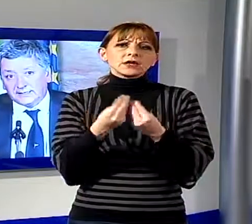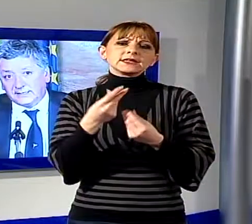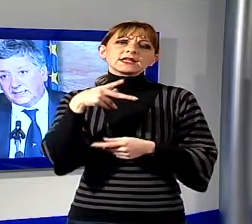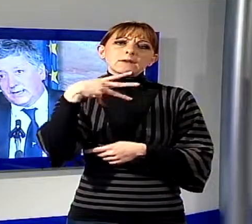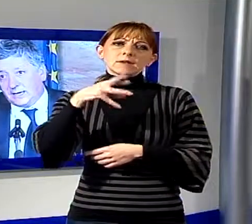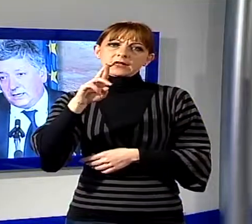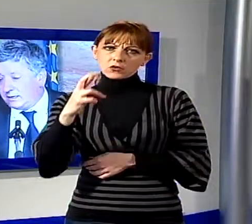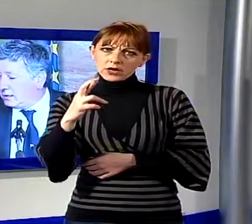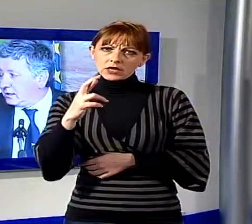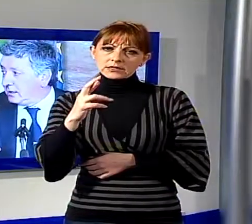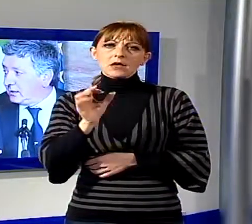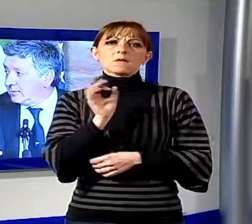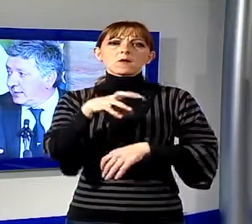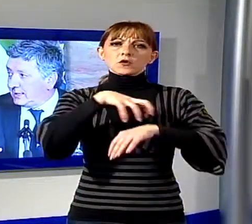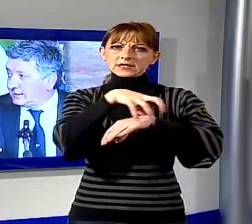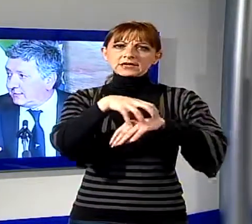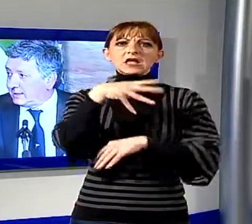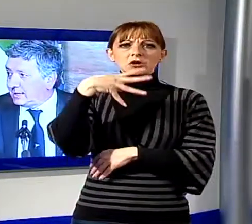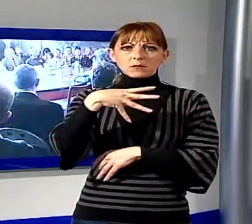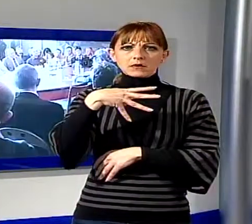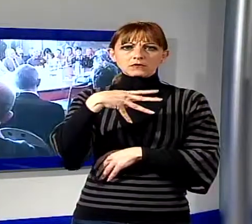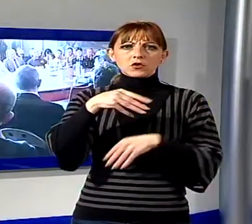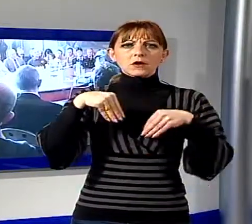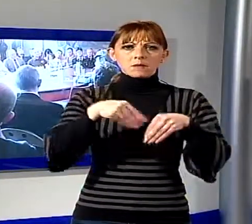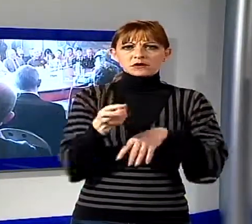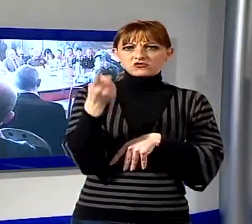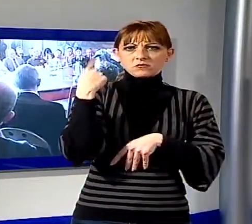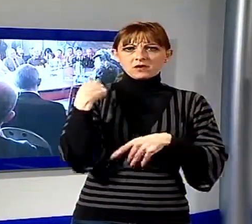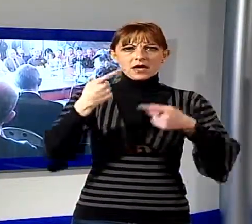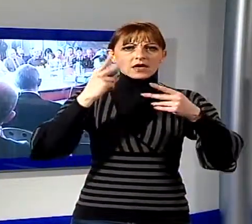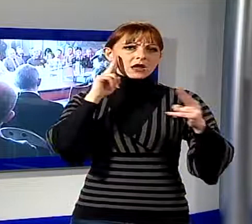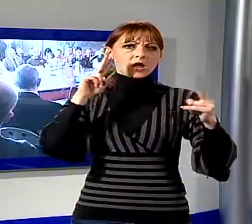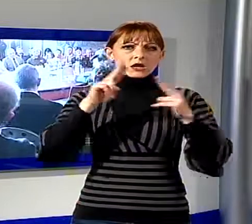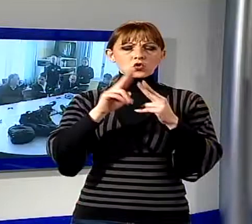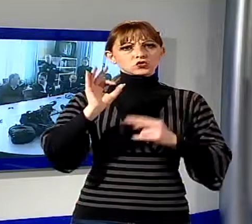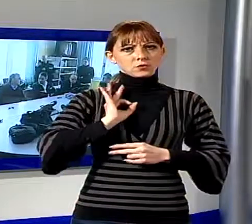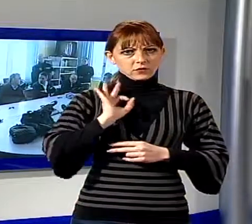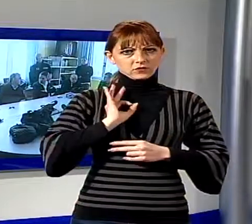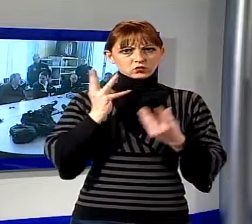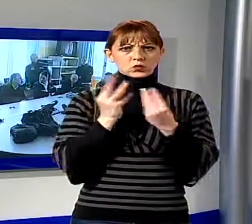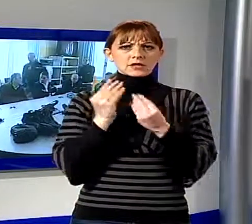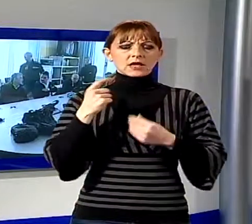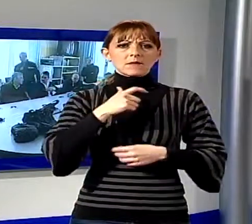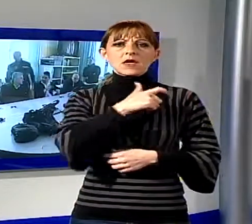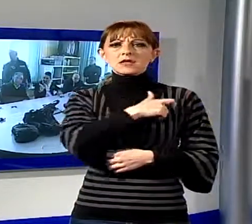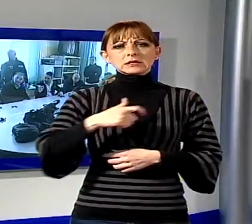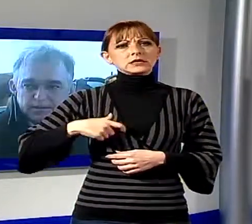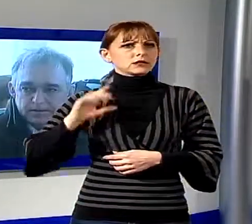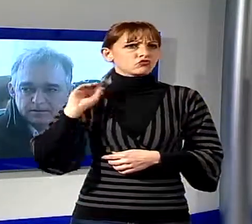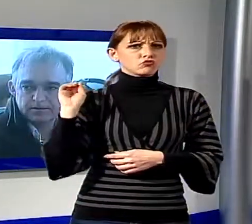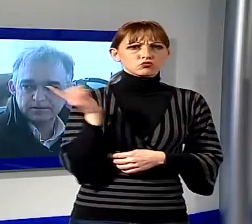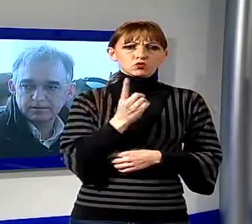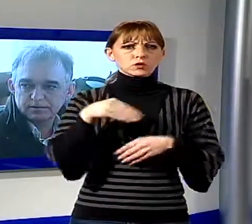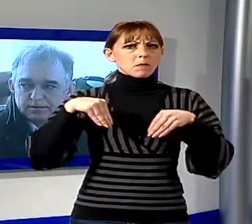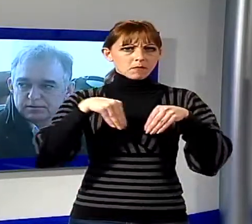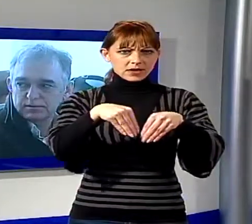partecipato al summit di ieri in prefettura con tutti i sindaci per poi riportare la grave situazione al Premier. In queste ore anche il